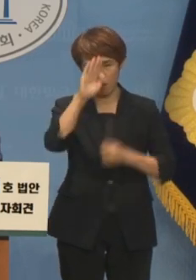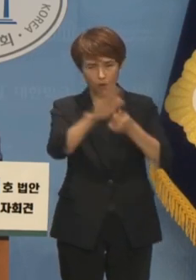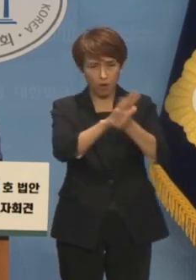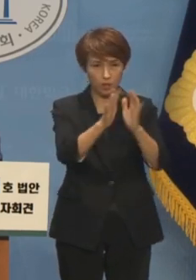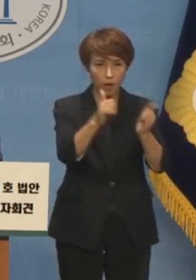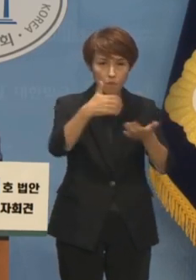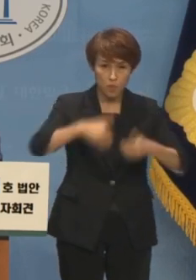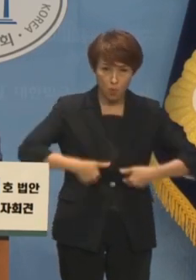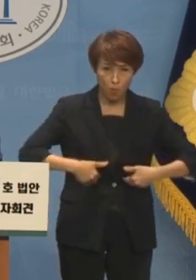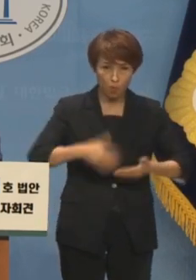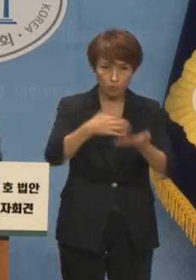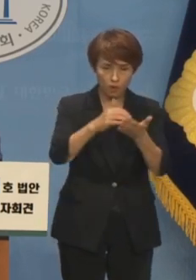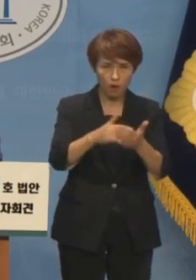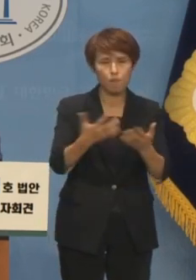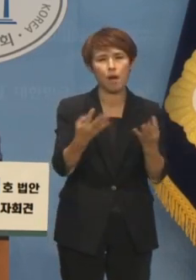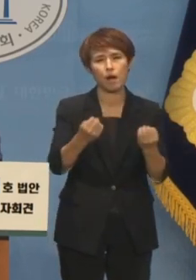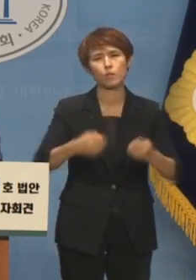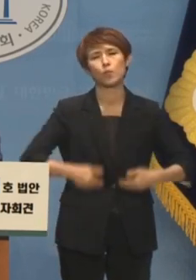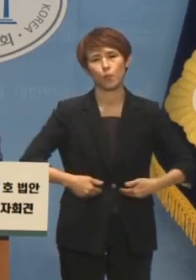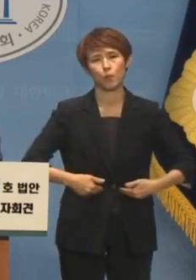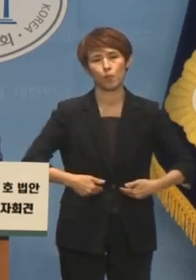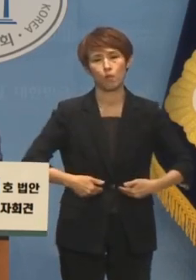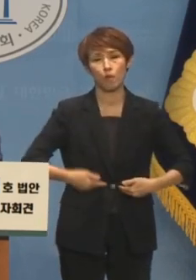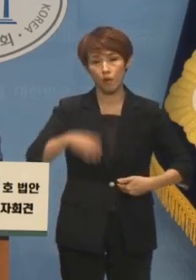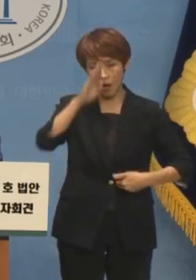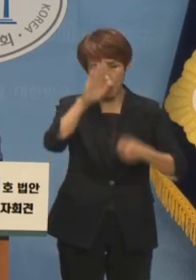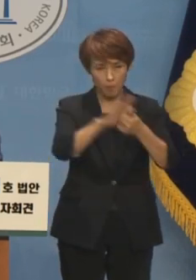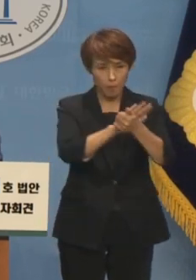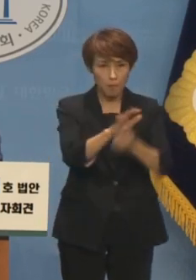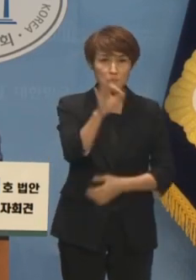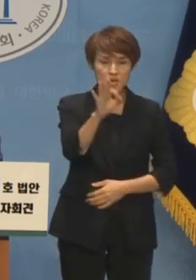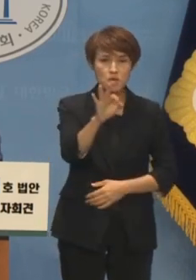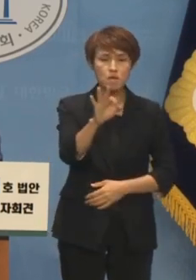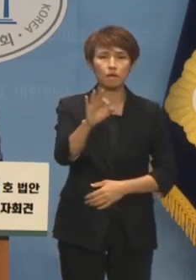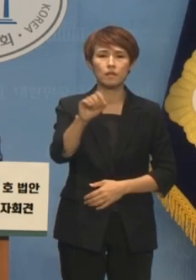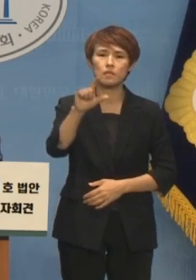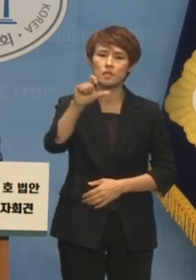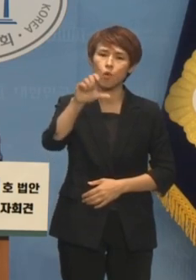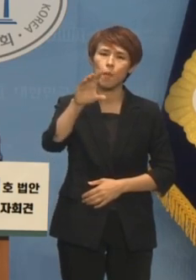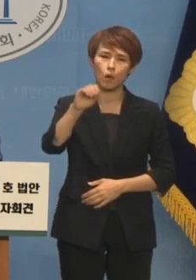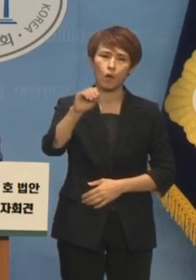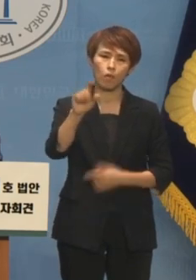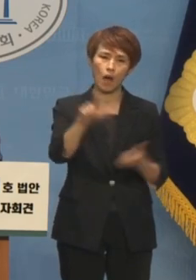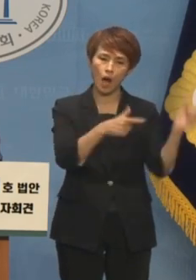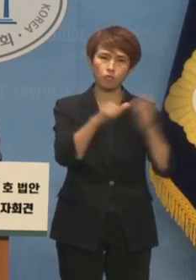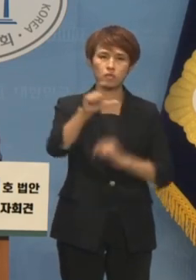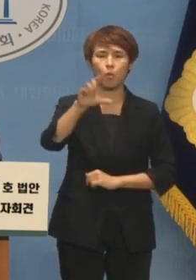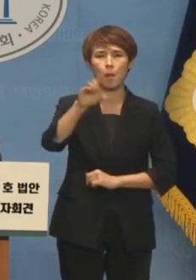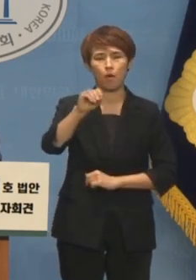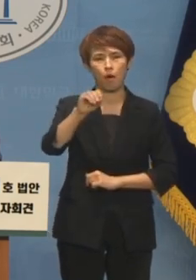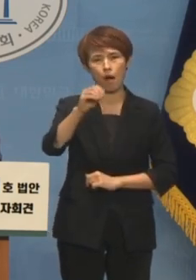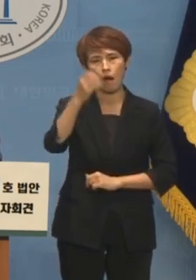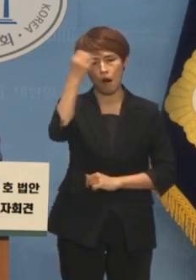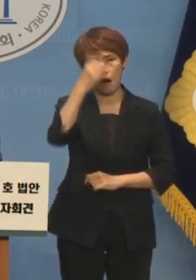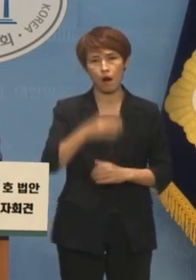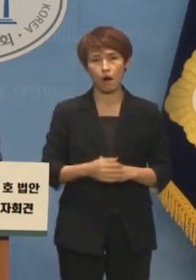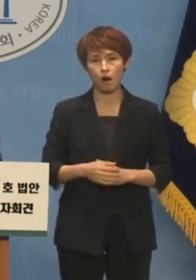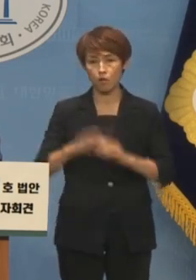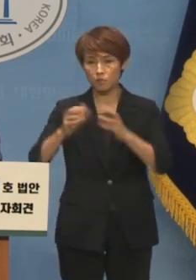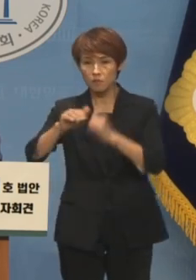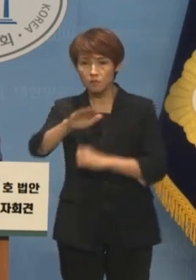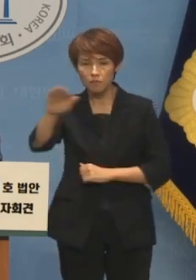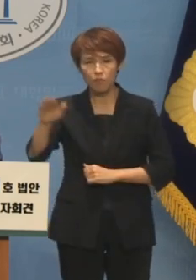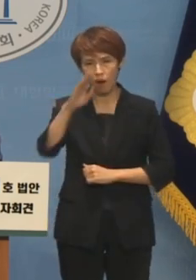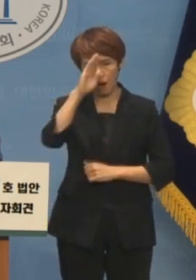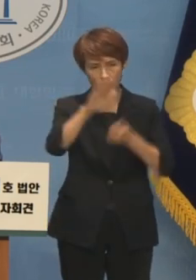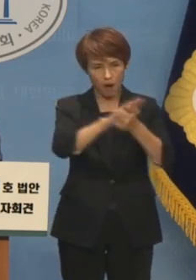늘고 있습니다. 그런데 일일 간병비가 약 15만 원 내외에 이르고 있어 국민께서 간병과